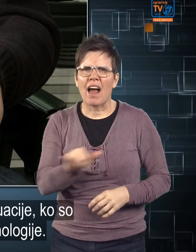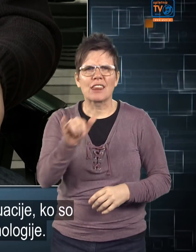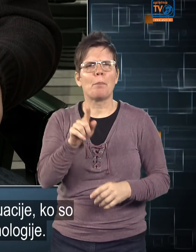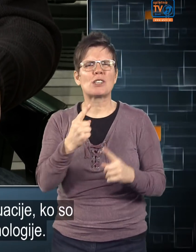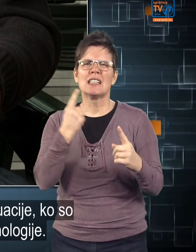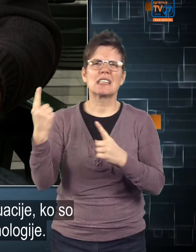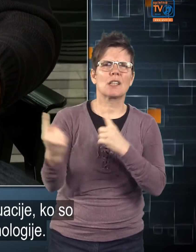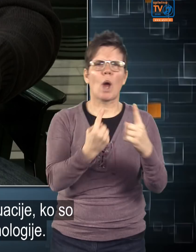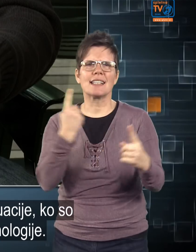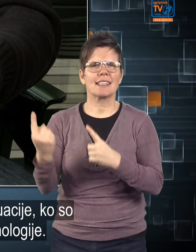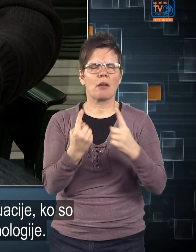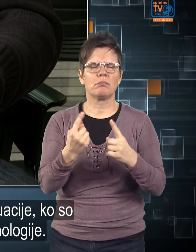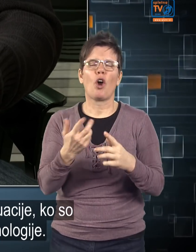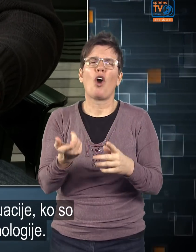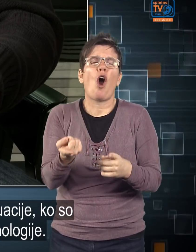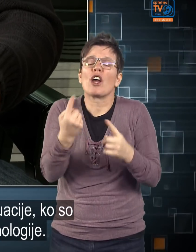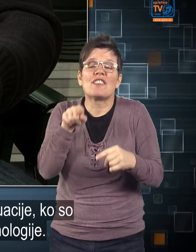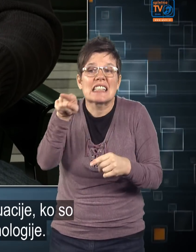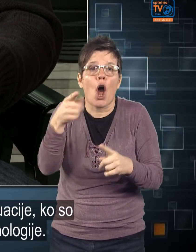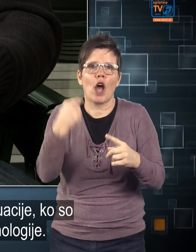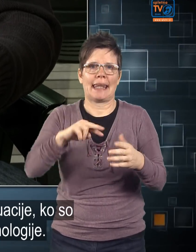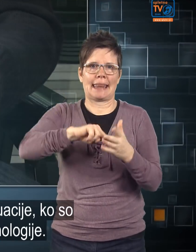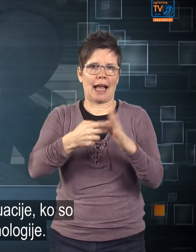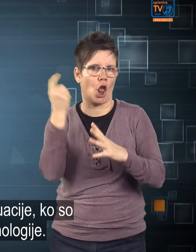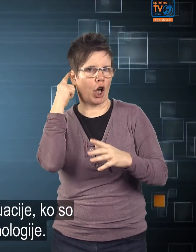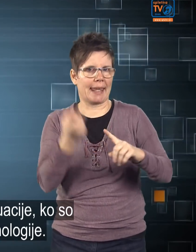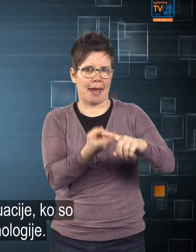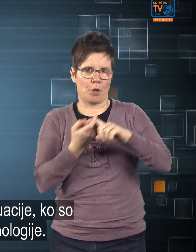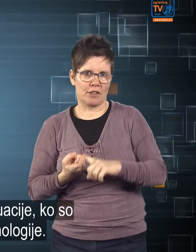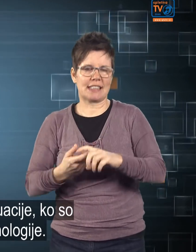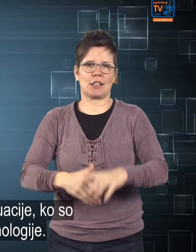Še vedno pa so situacije, ko so odvisni od tehnologije.